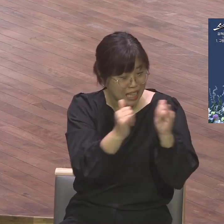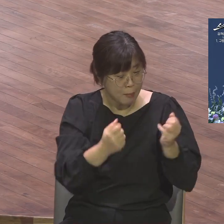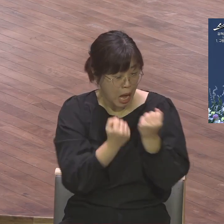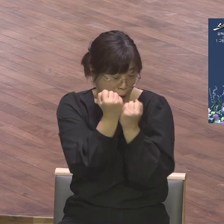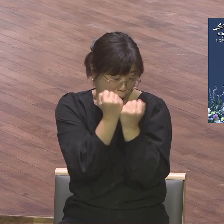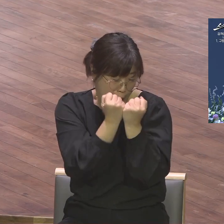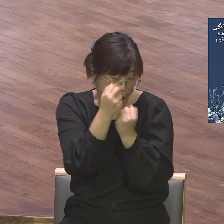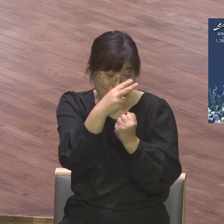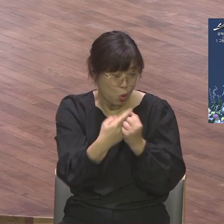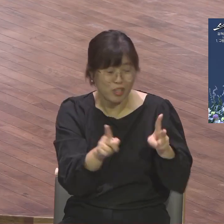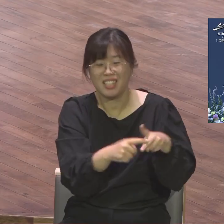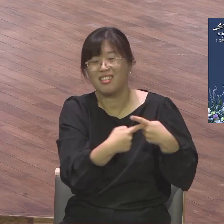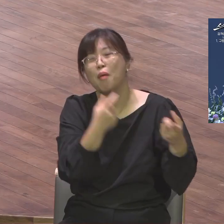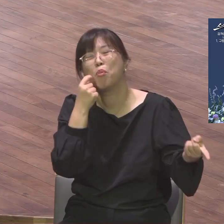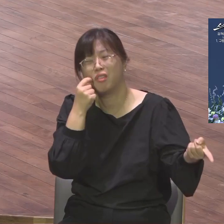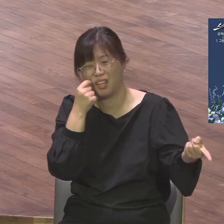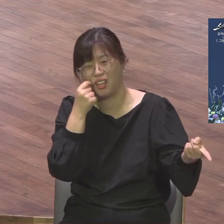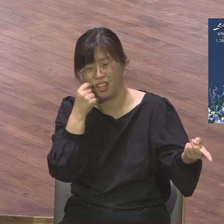알아들었어요?